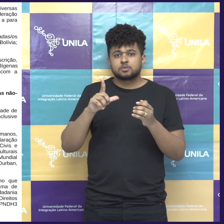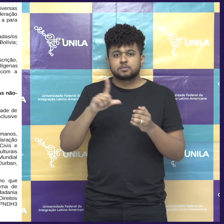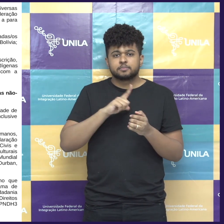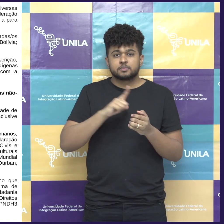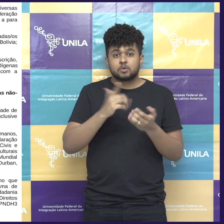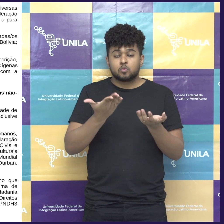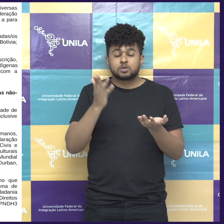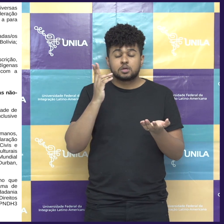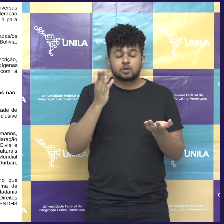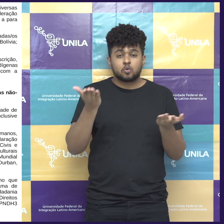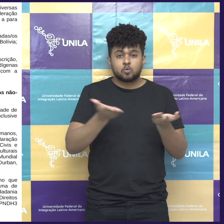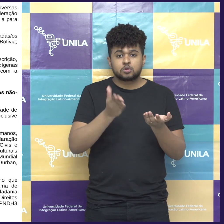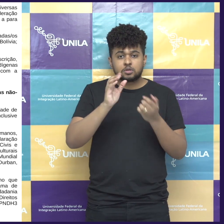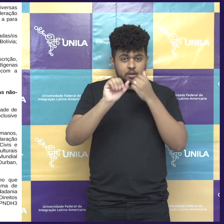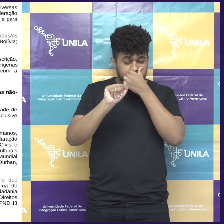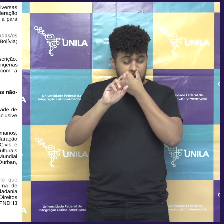Yogyakarta,